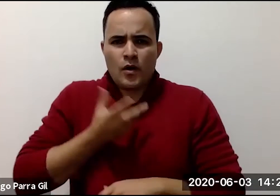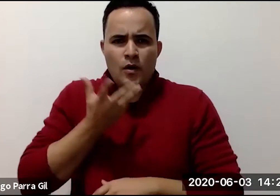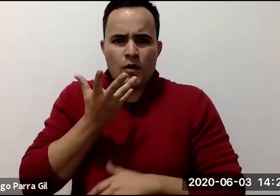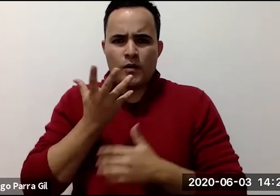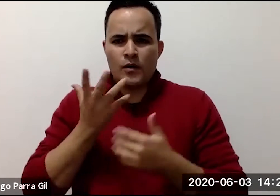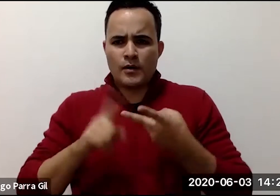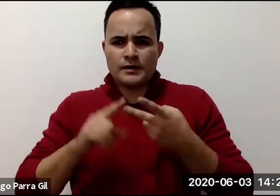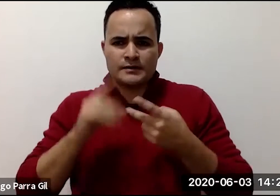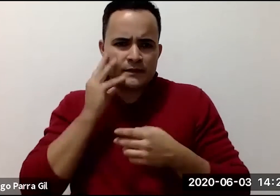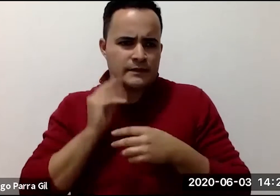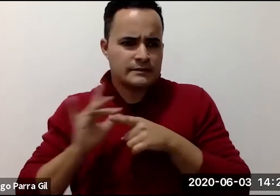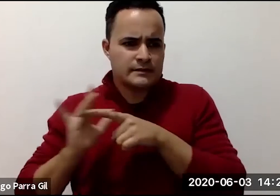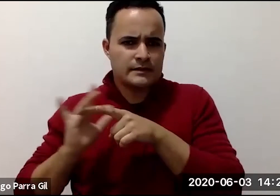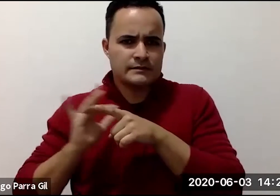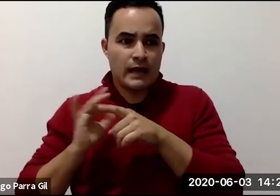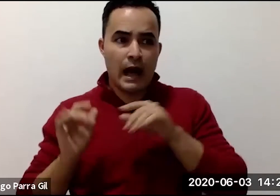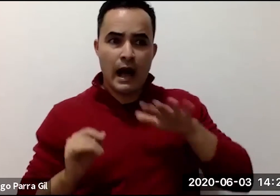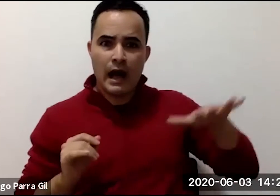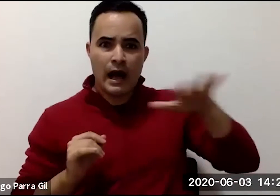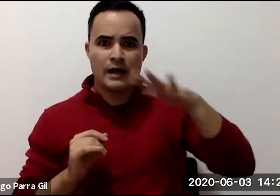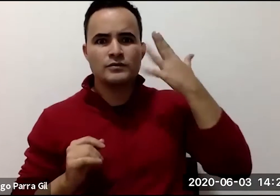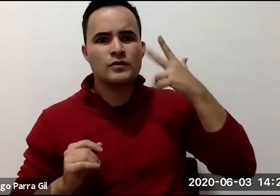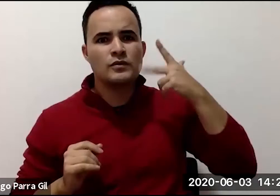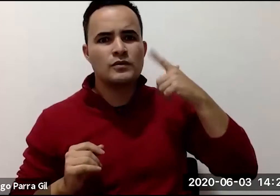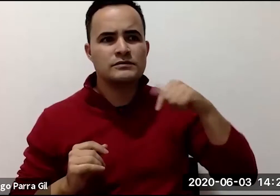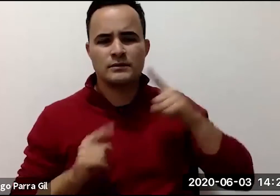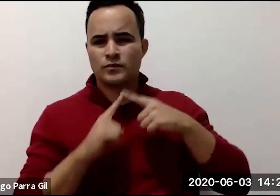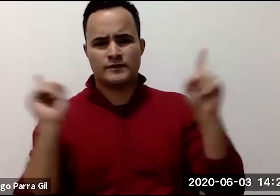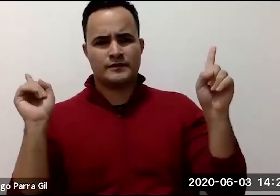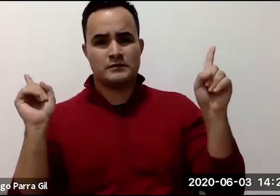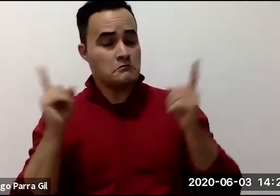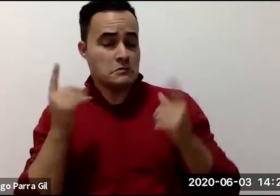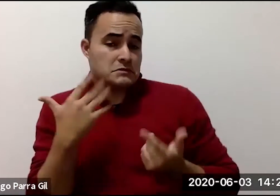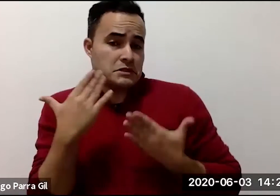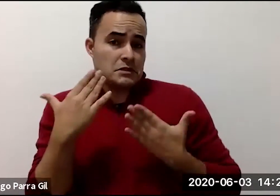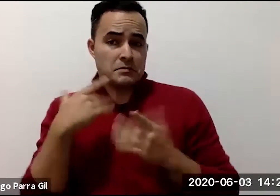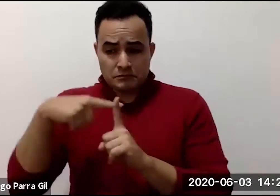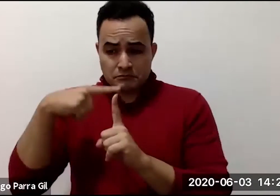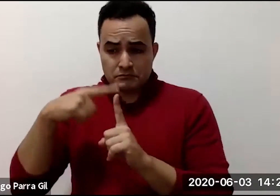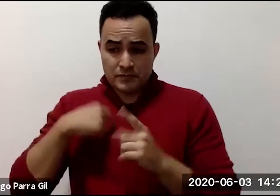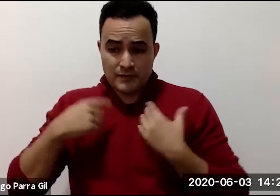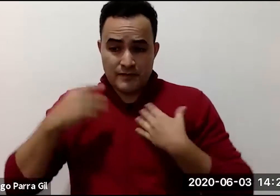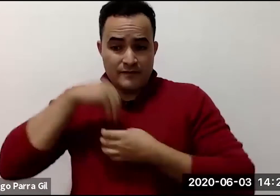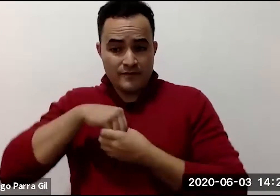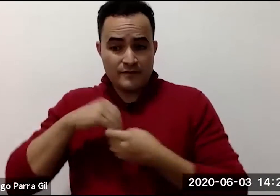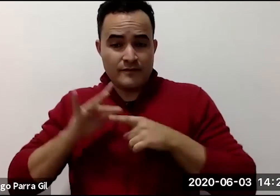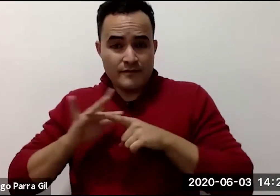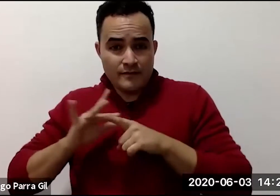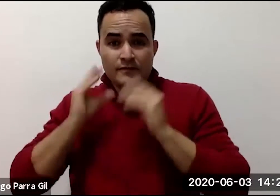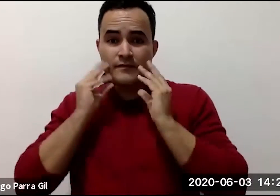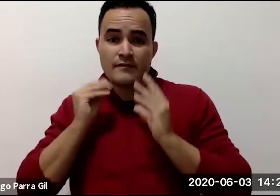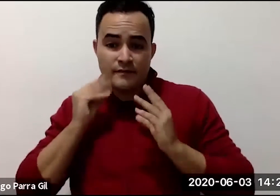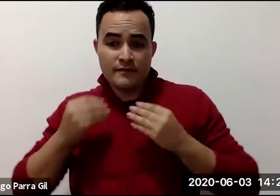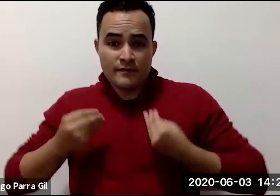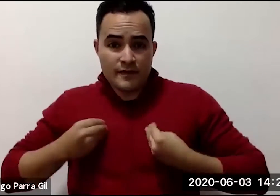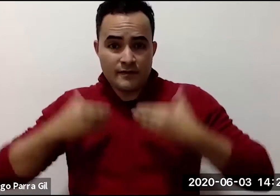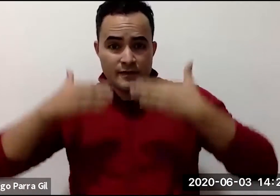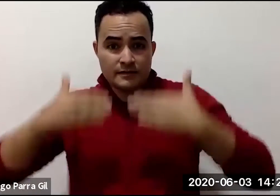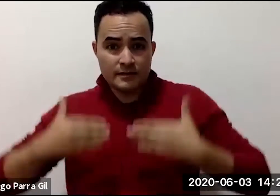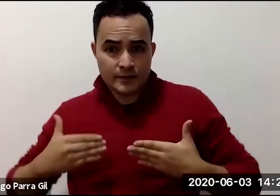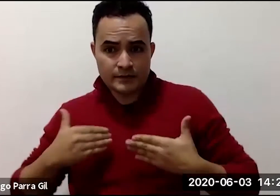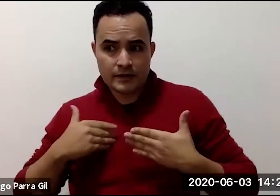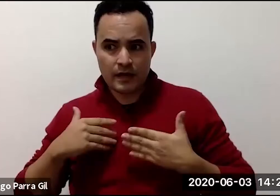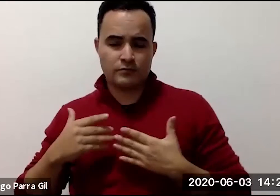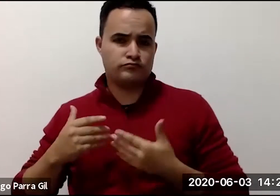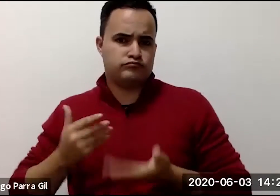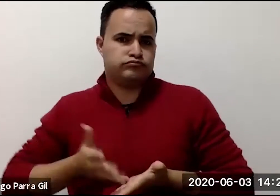que no son los cotidianos, ¿no? Me parece eso también muy enriquecedor desde la discapacidad, porque el aporte que puede dar